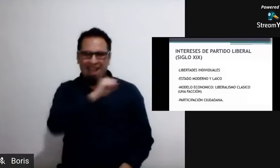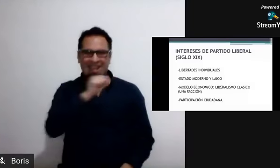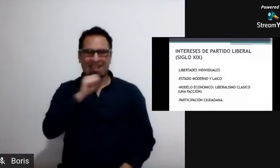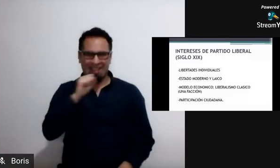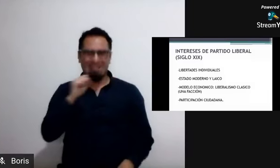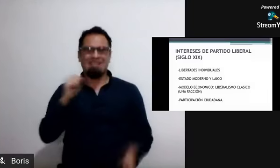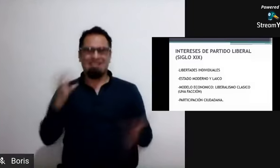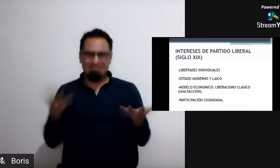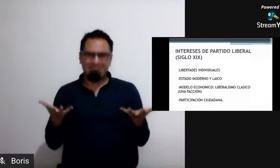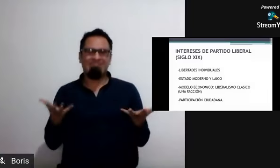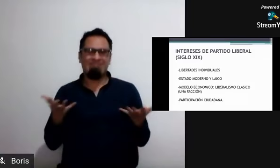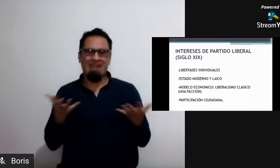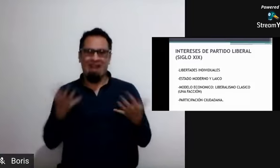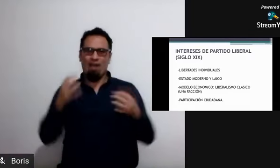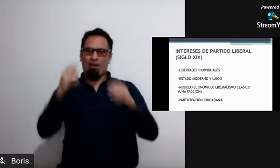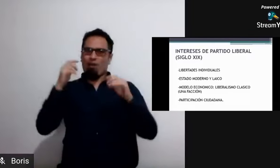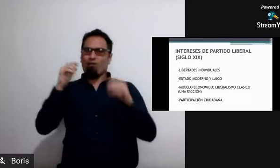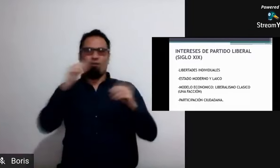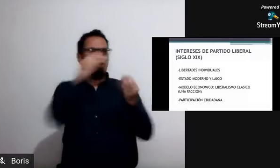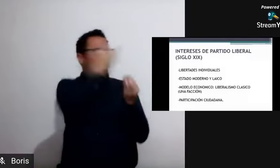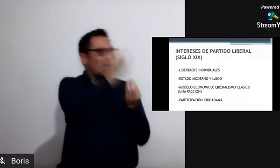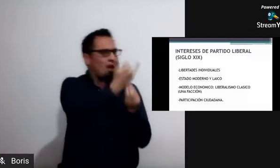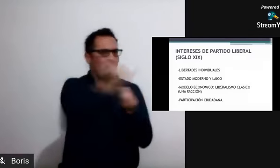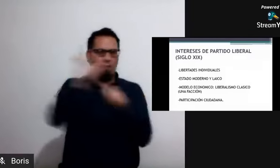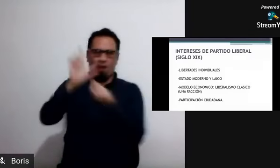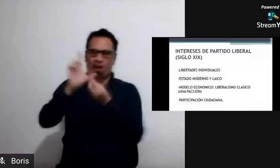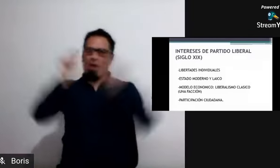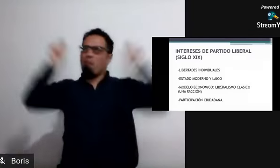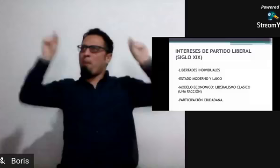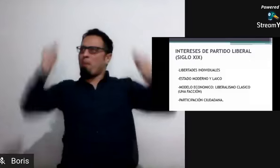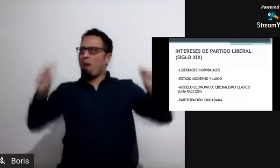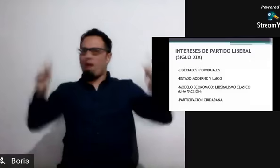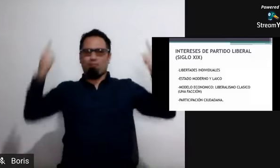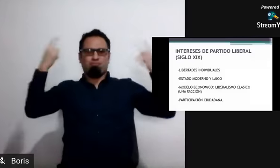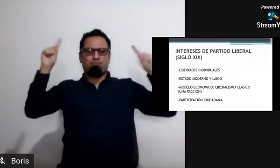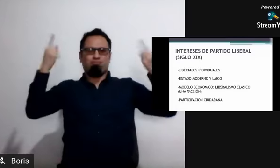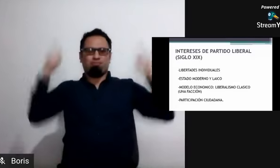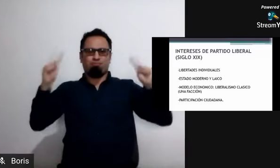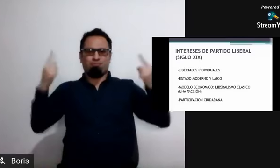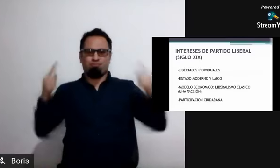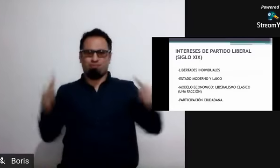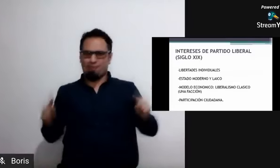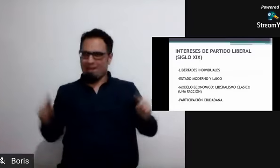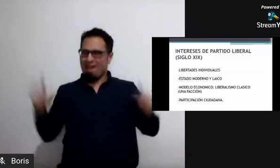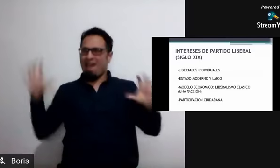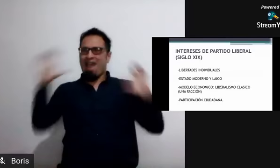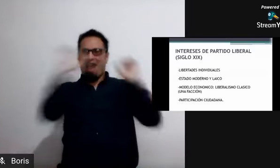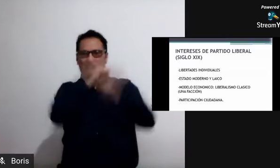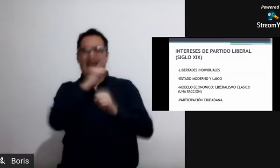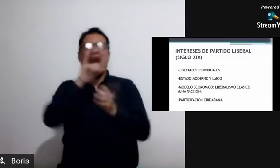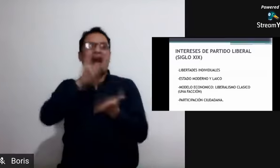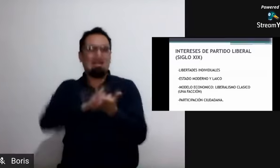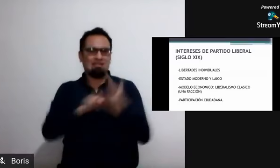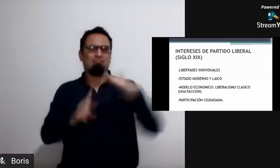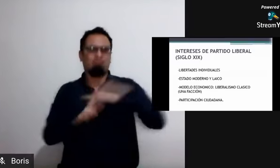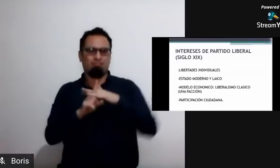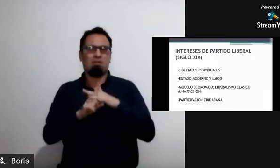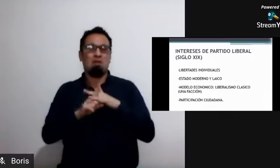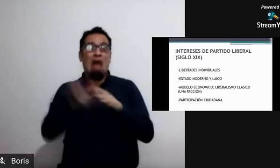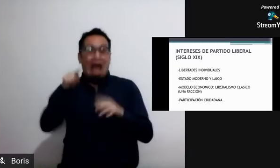los ciudadanos que nacieran dentro del territorio de la República de Colombia tuvieran el derecho a la participación política dentro de